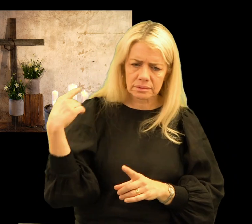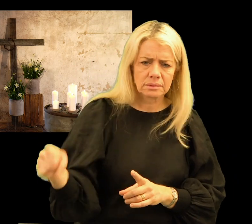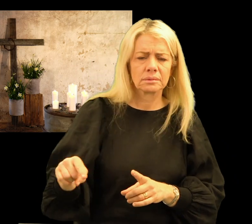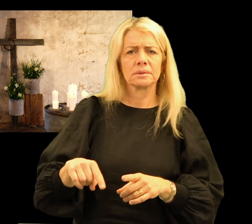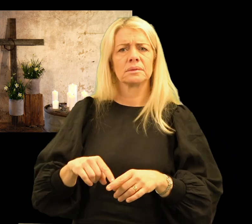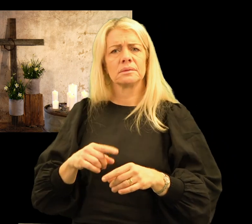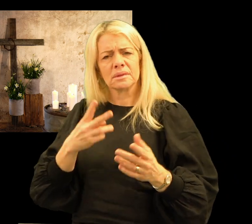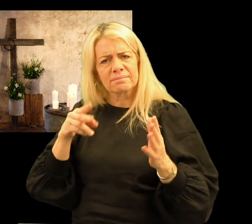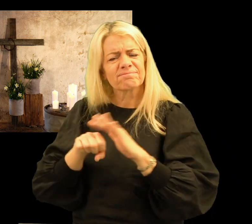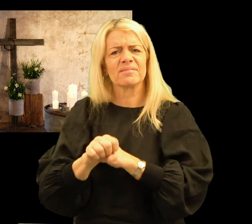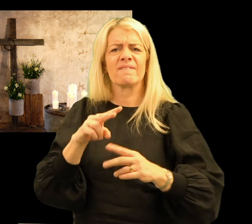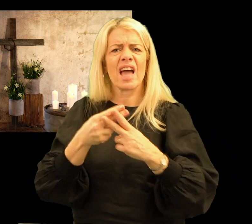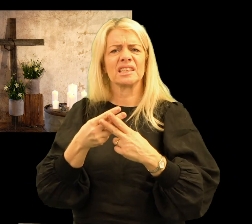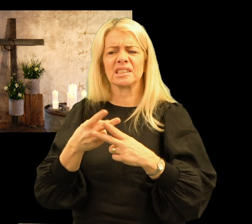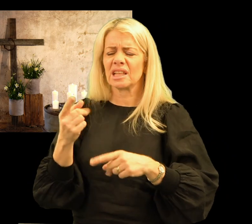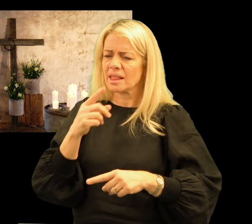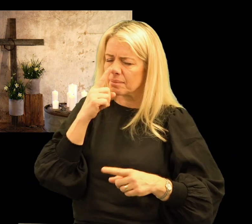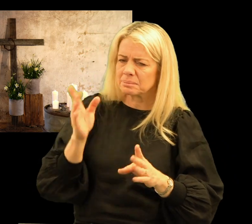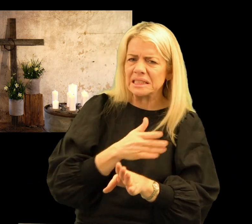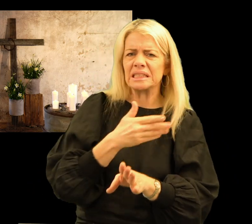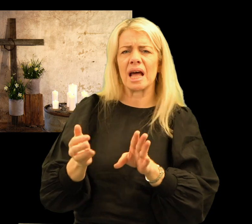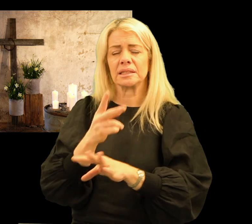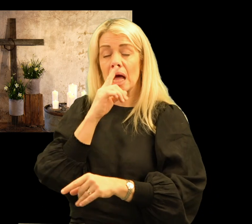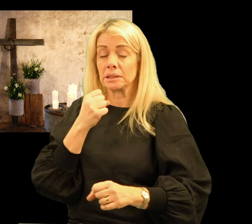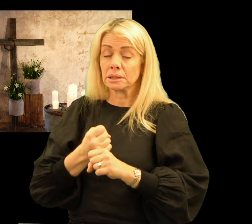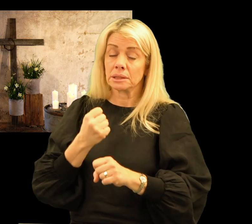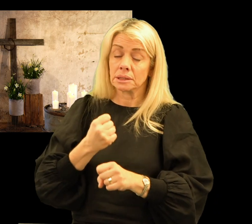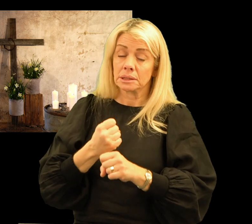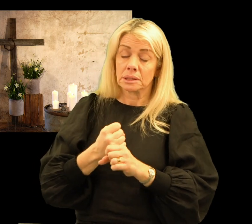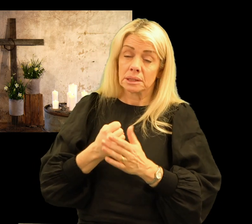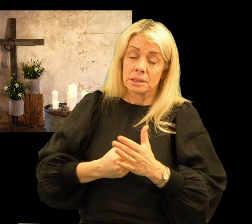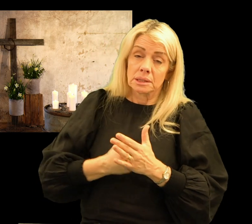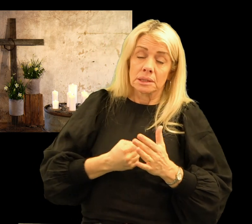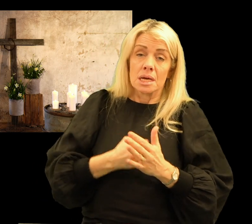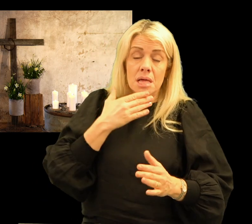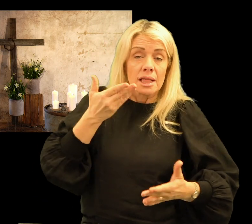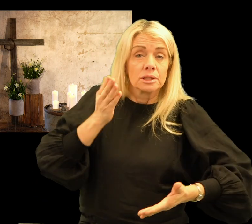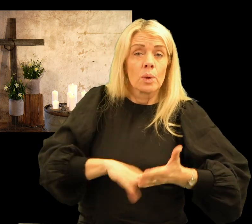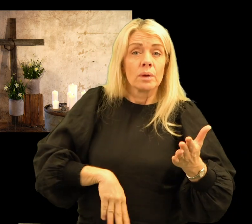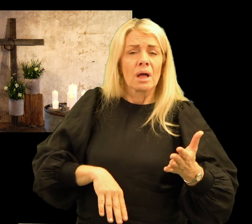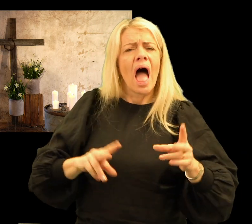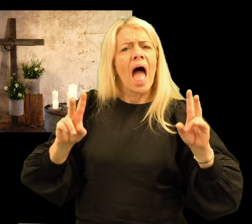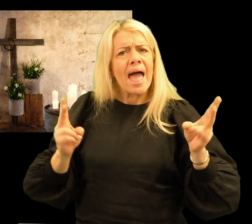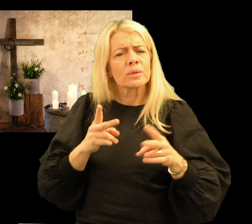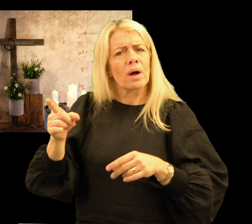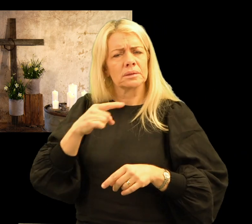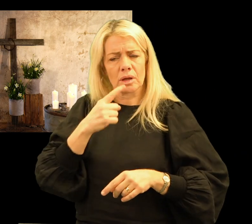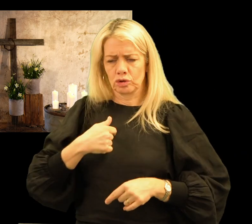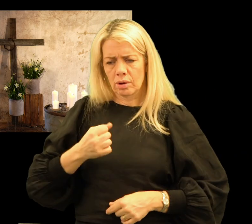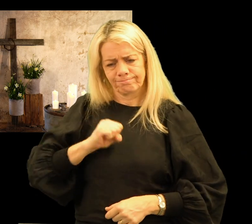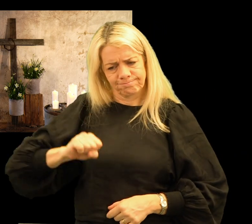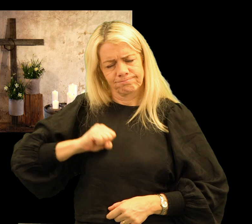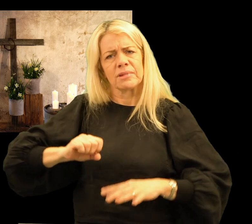har satts i fängelse, han har misshandlats och han har arbetat sig själv till sin egen bristningsgräns. Men ändå så skriver han: